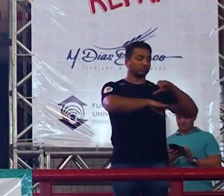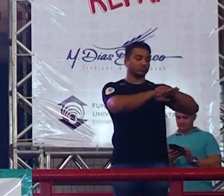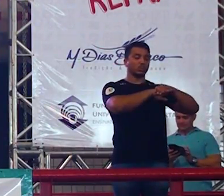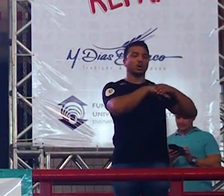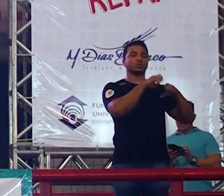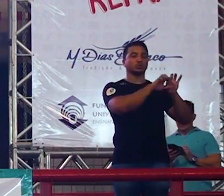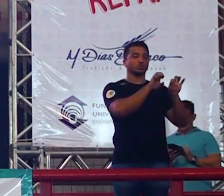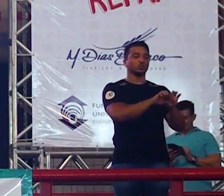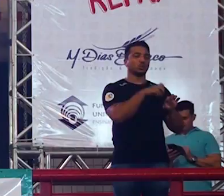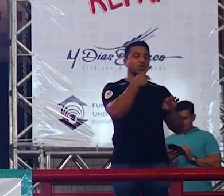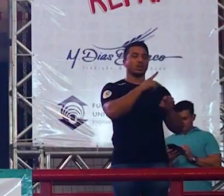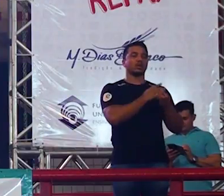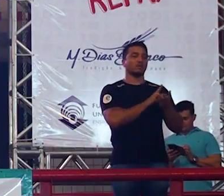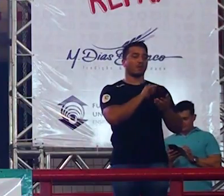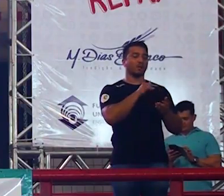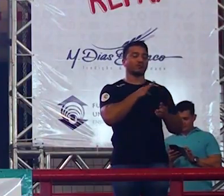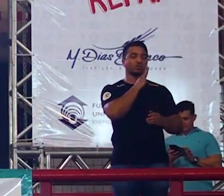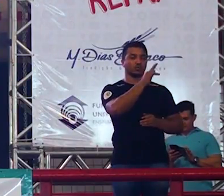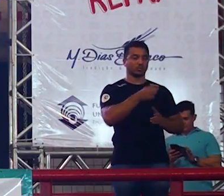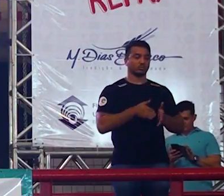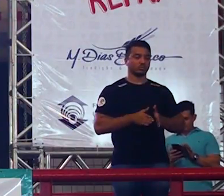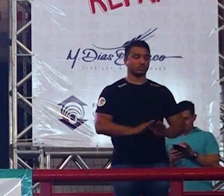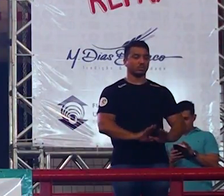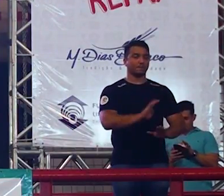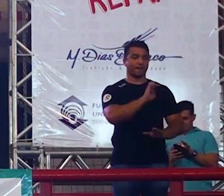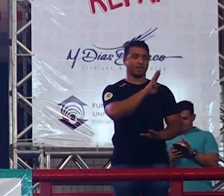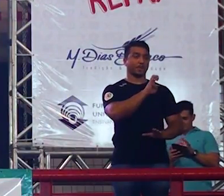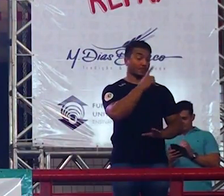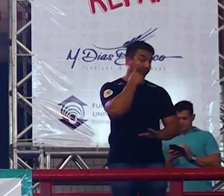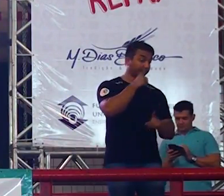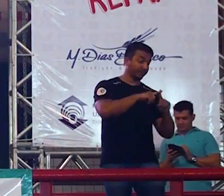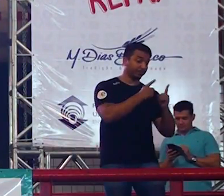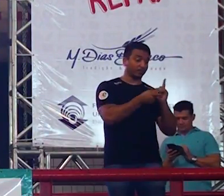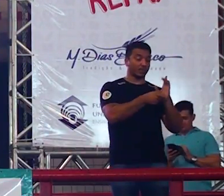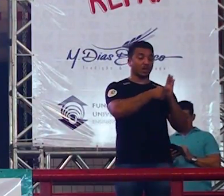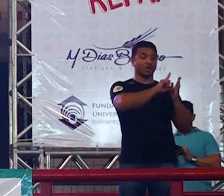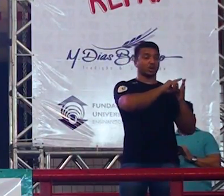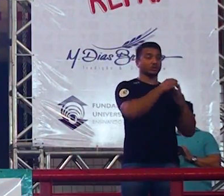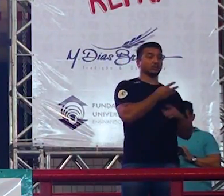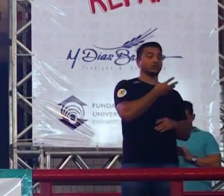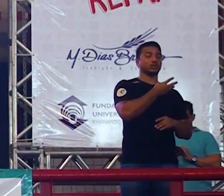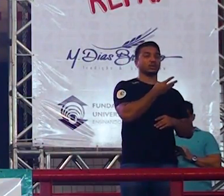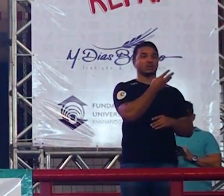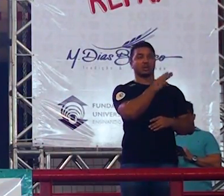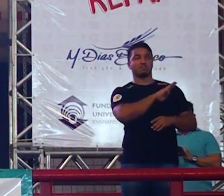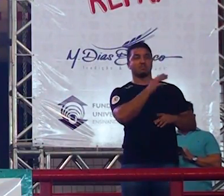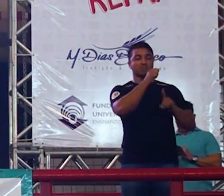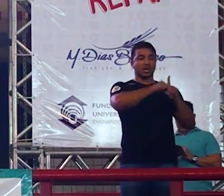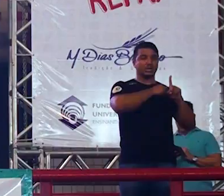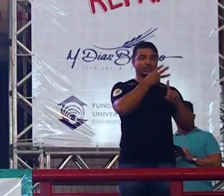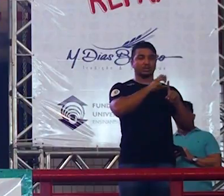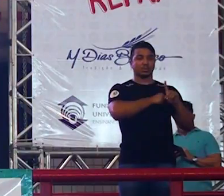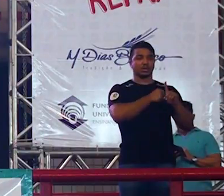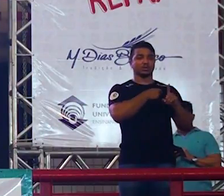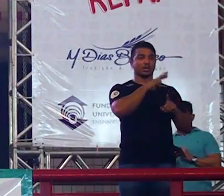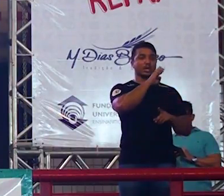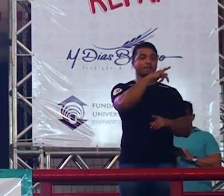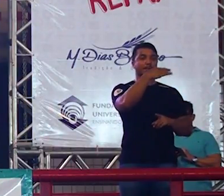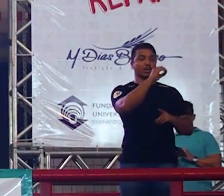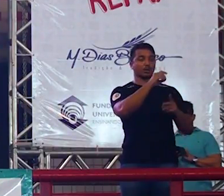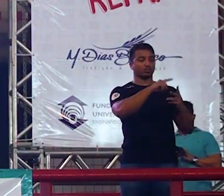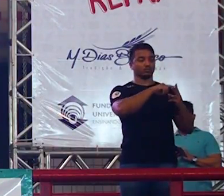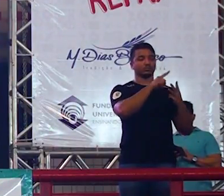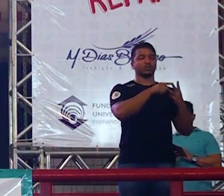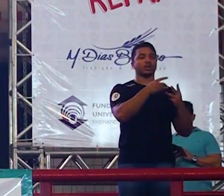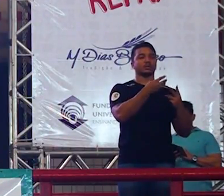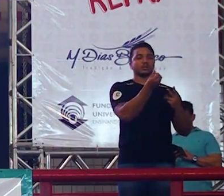que vai ser concebida. No primeiro trimestre de gestação, a estrutura é chamada de embrião. No segundo trimestre